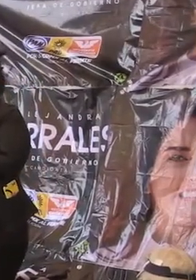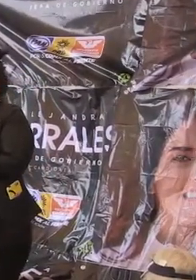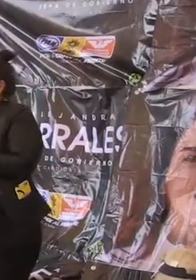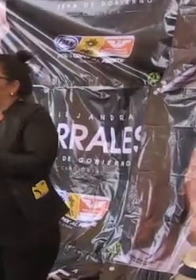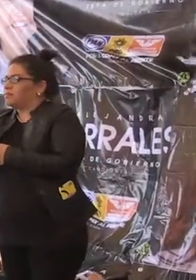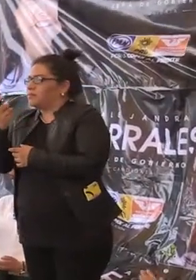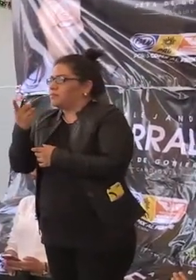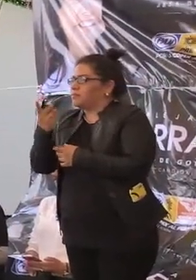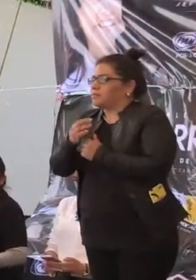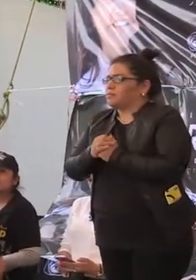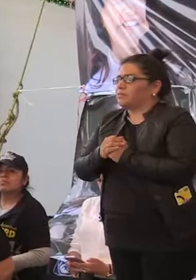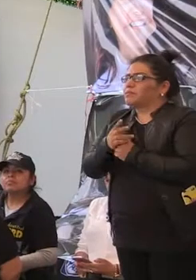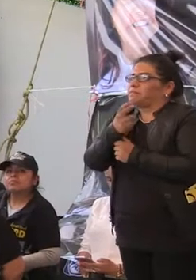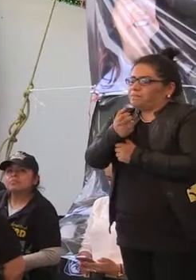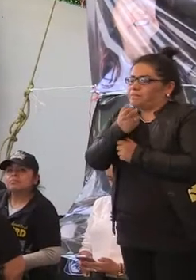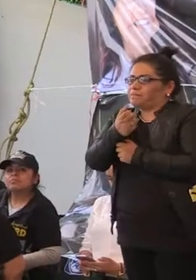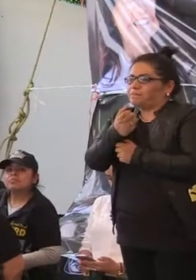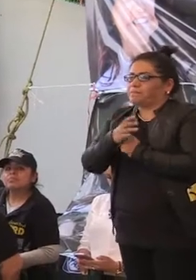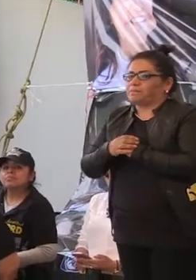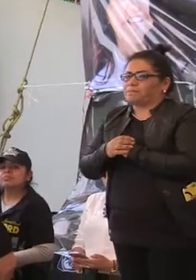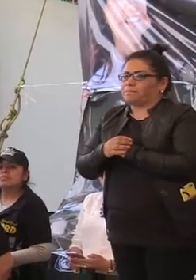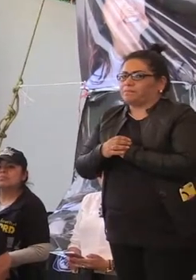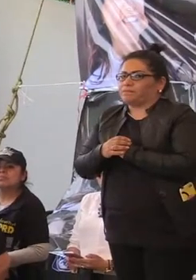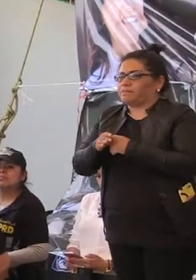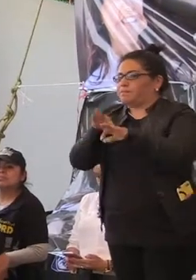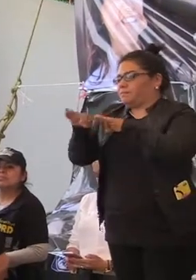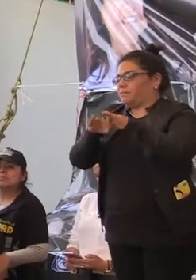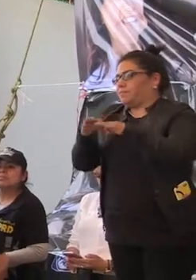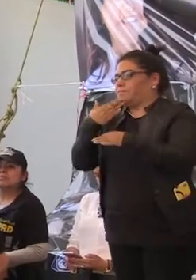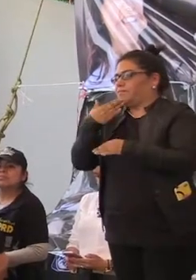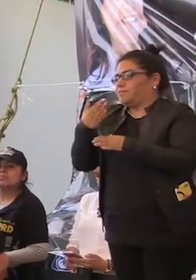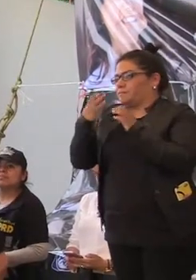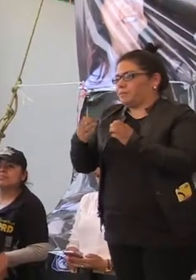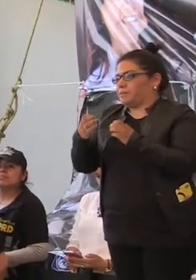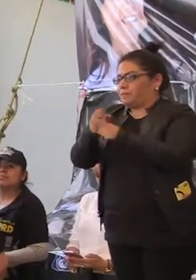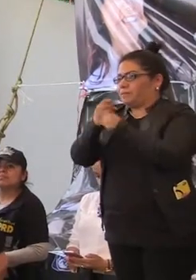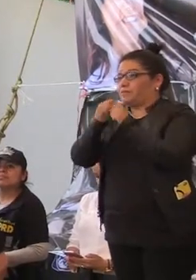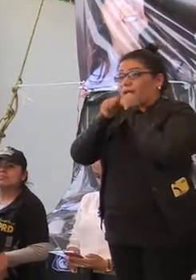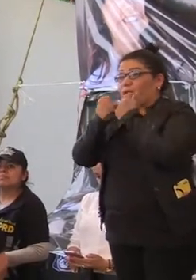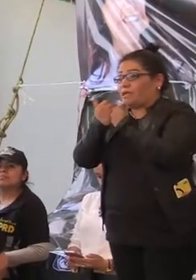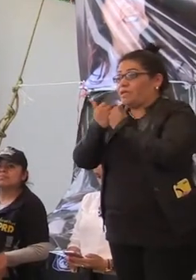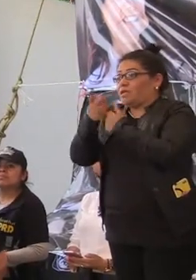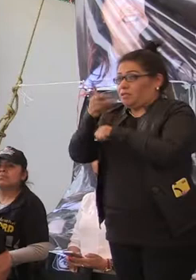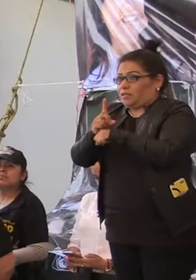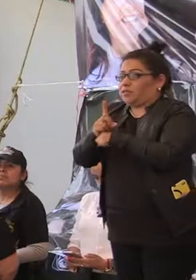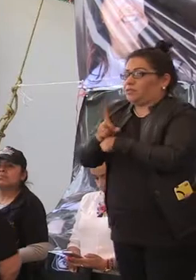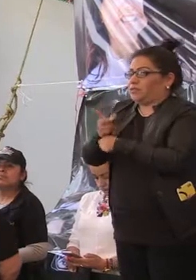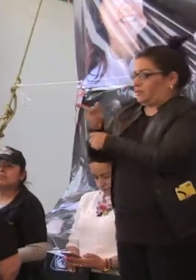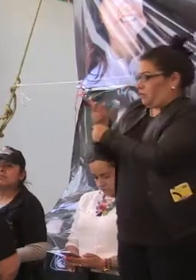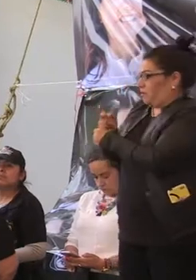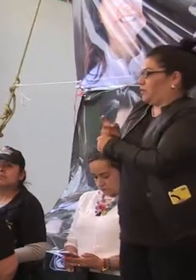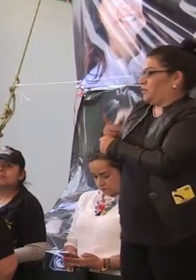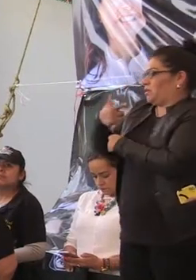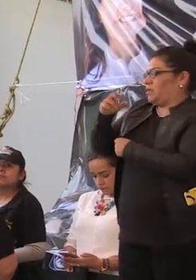que decir. Por eso es muy afortunado trabajar con la gente de la sociedad civil, como el día de hoy que nos